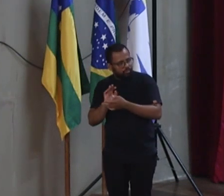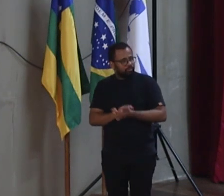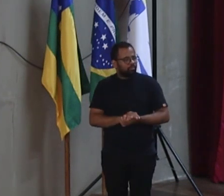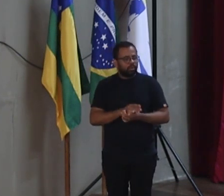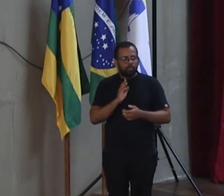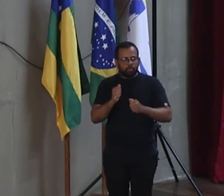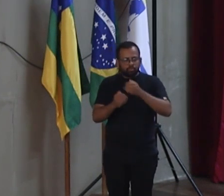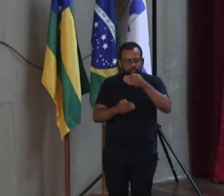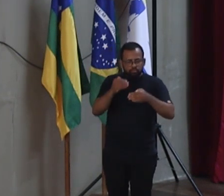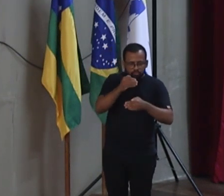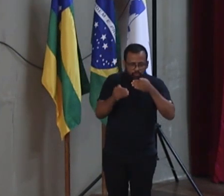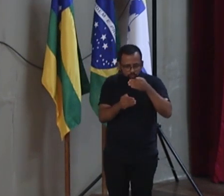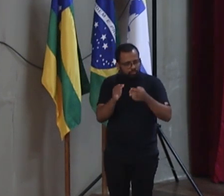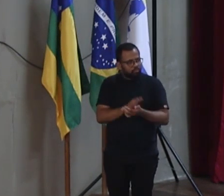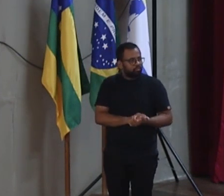Pode passar.